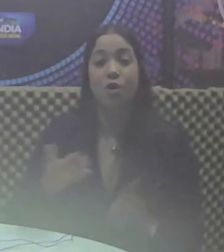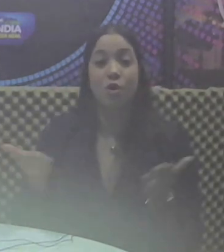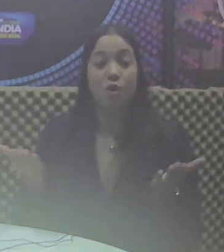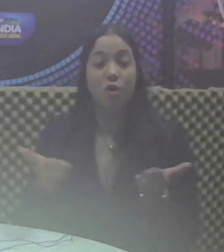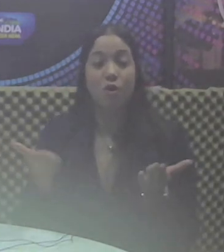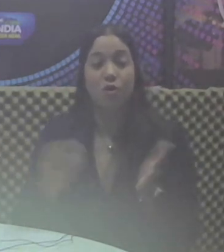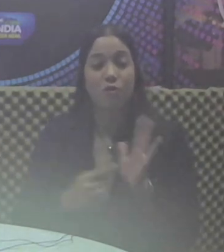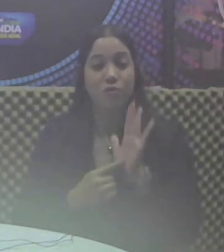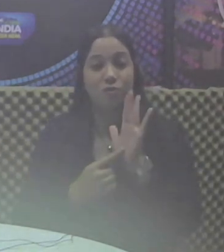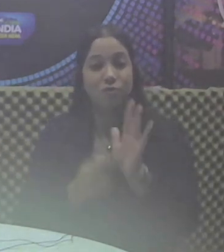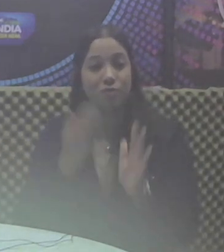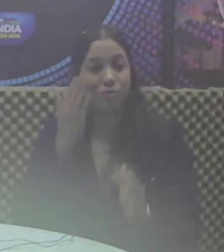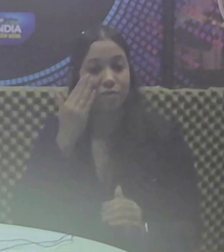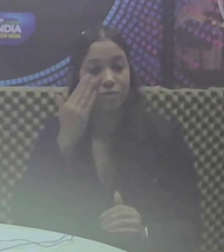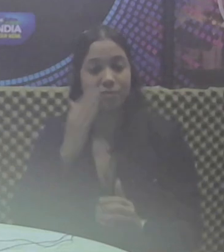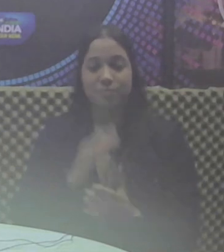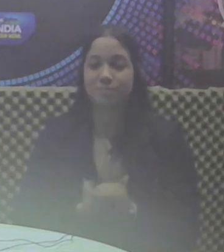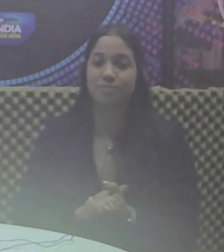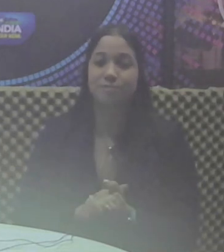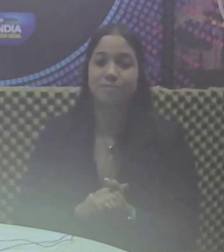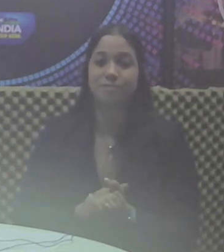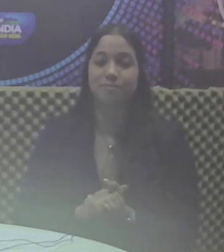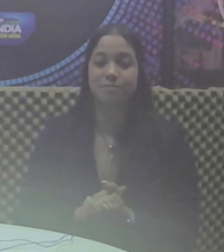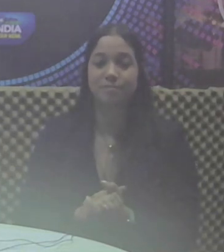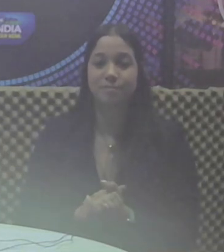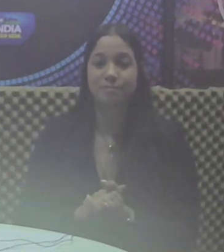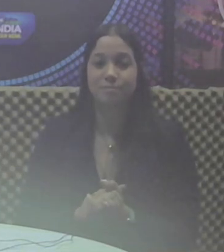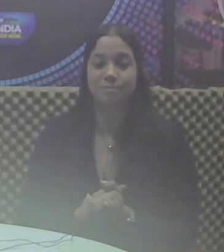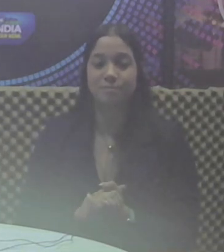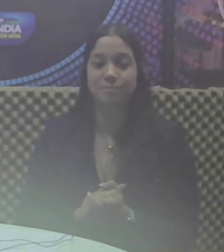hoje você fica sabendo.